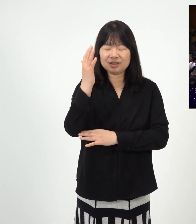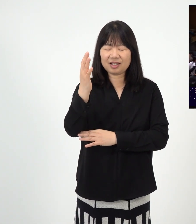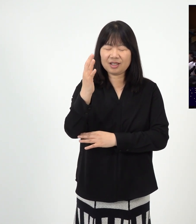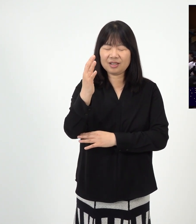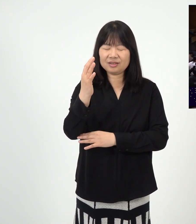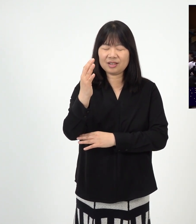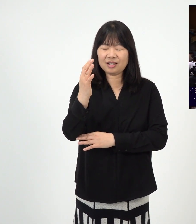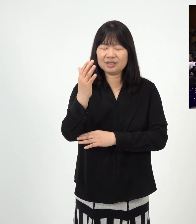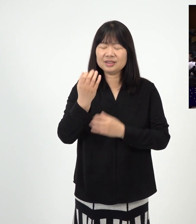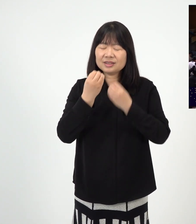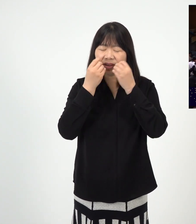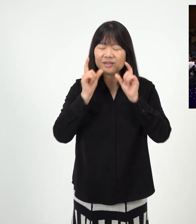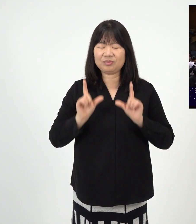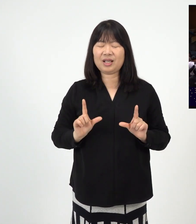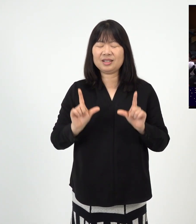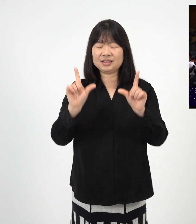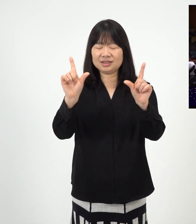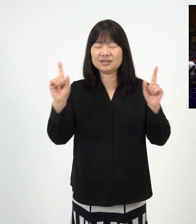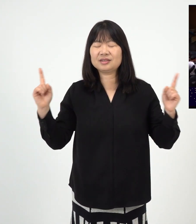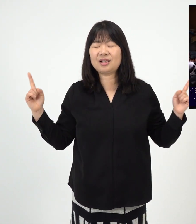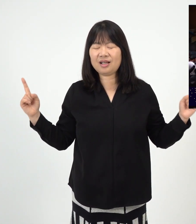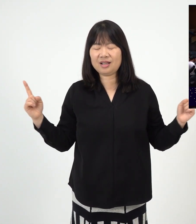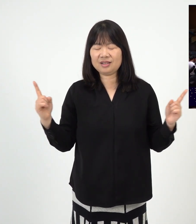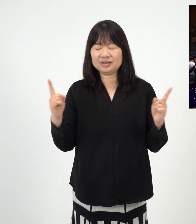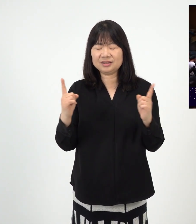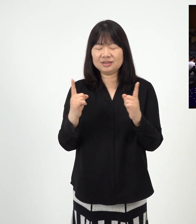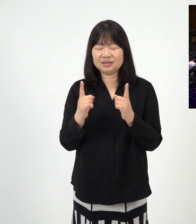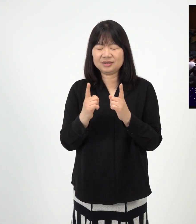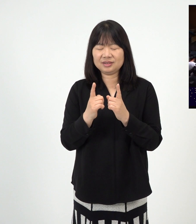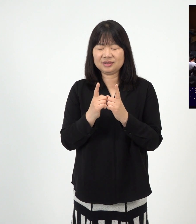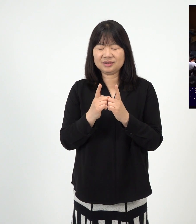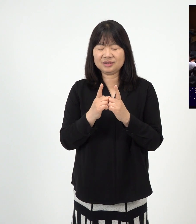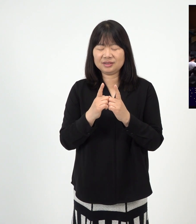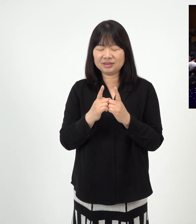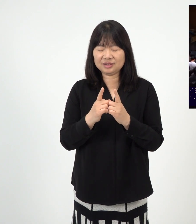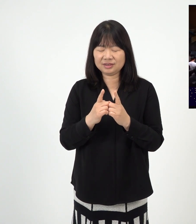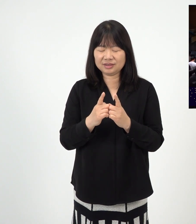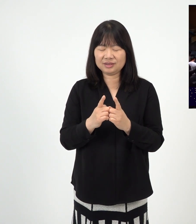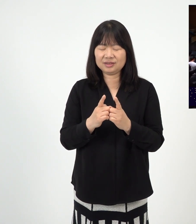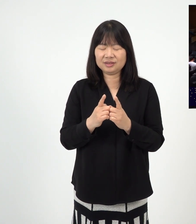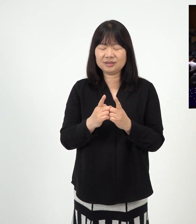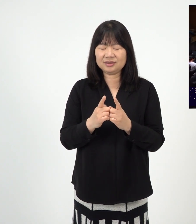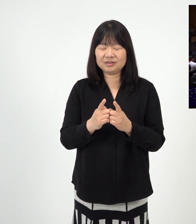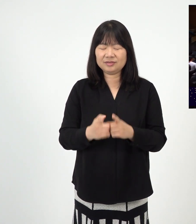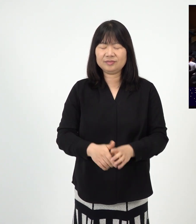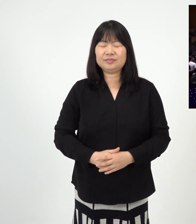영광의 새날을 맞이하리.